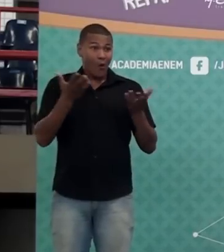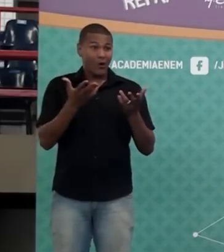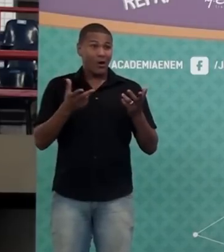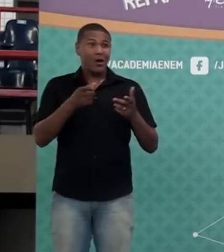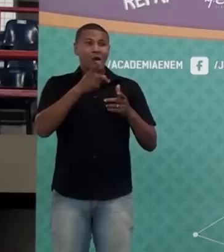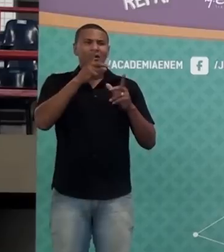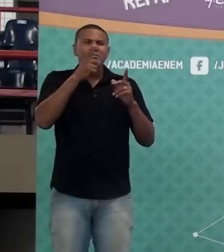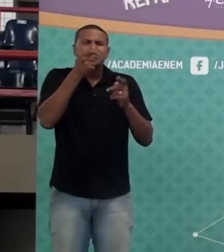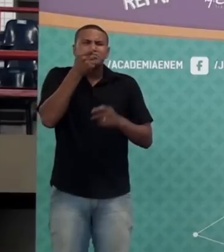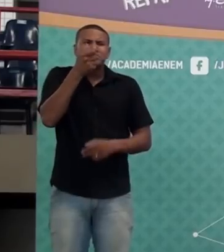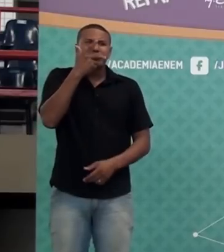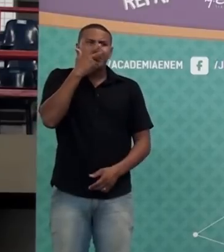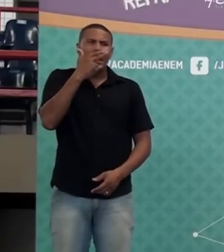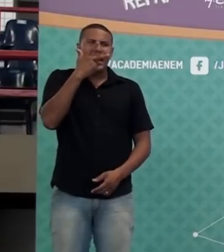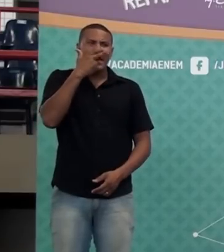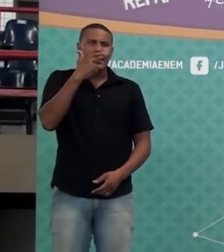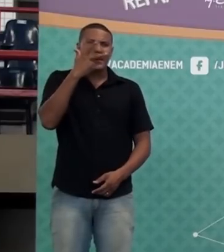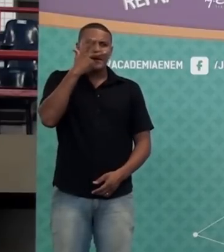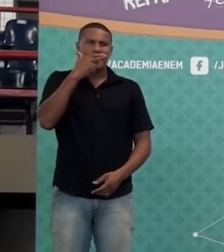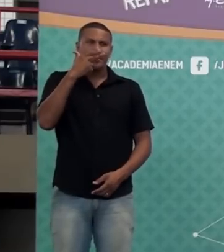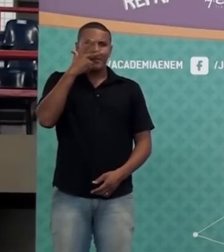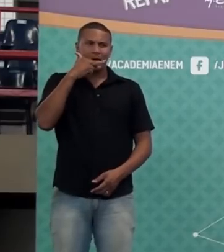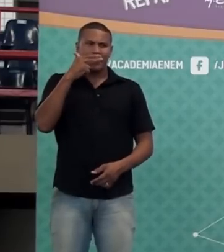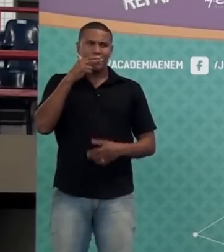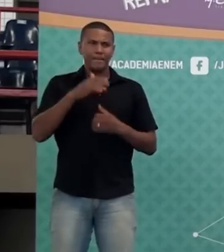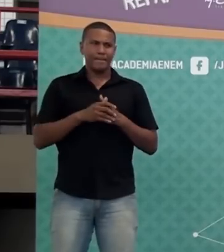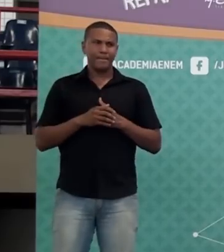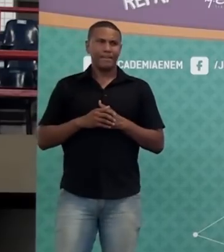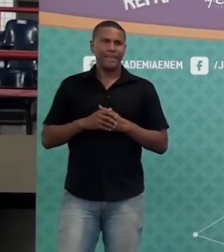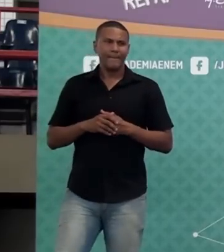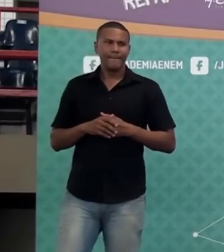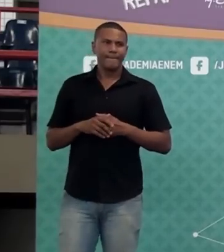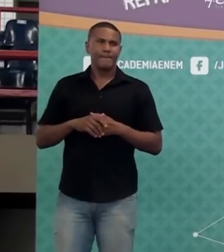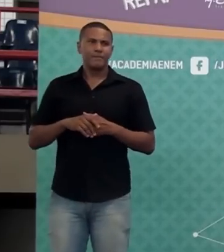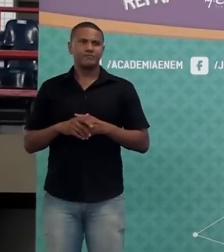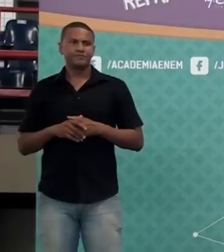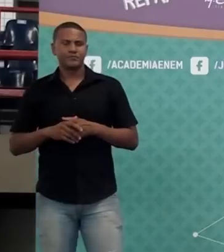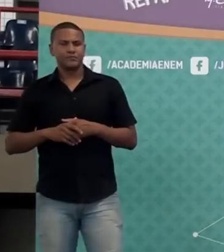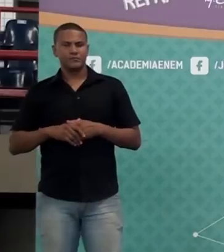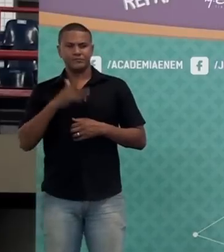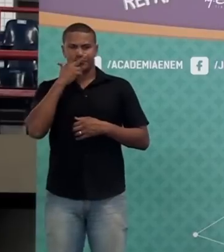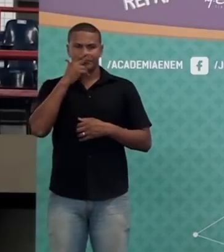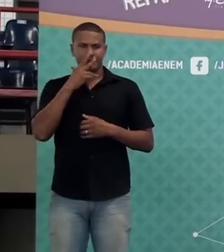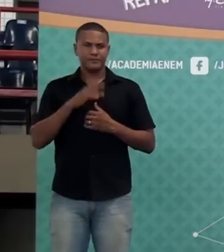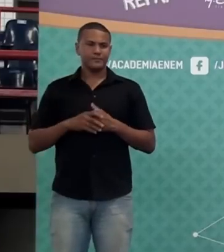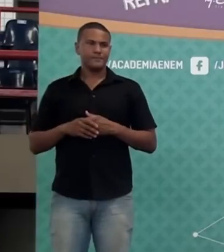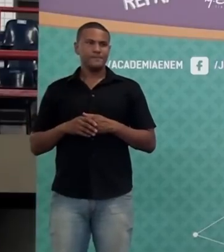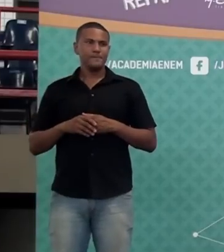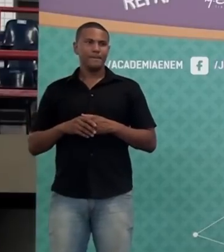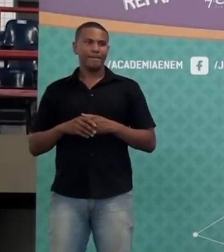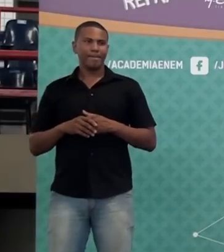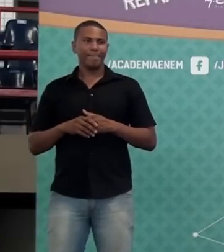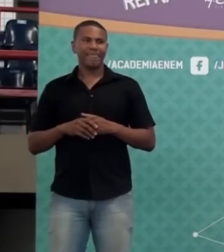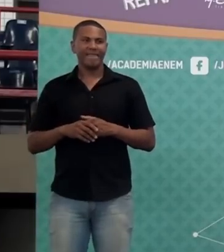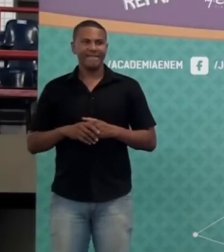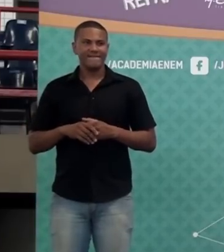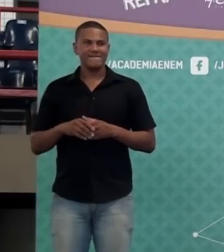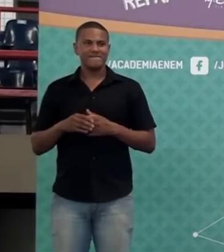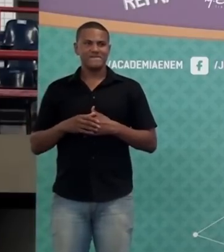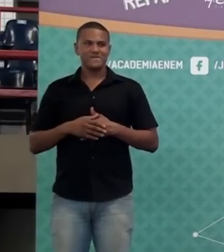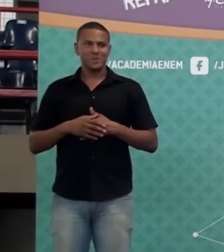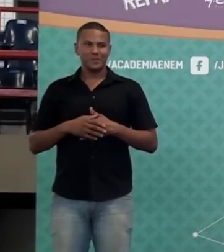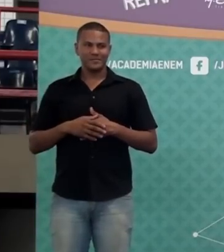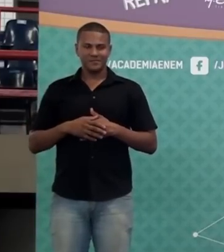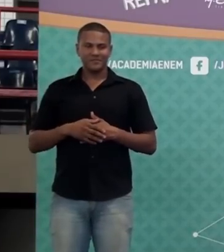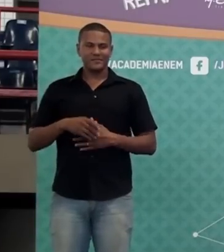agora todas as palavras terminadas em U e I e não levam acento.